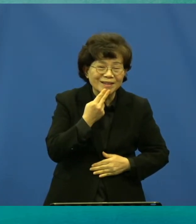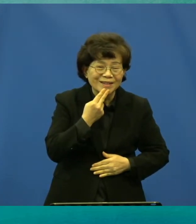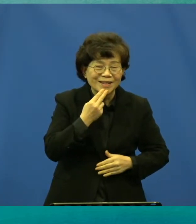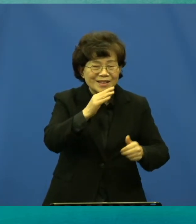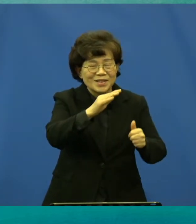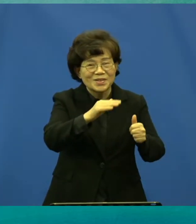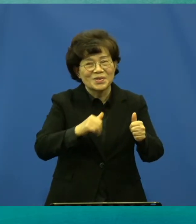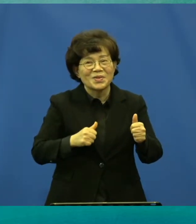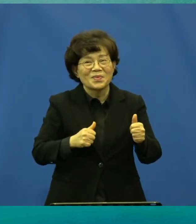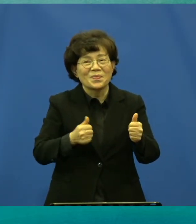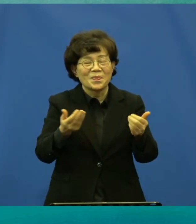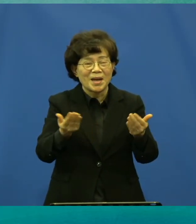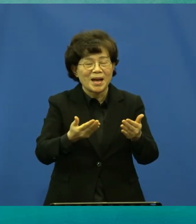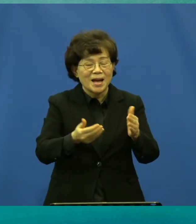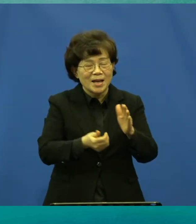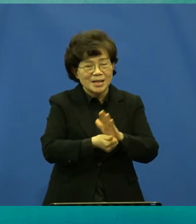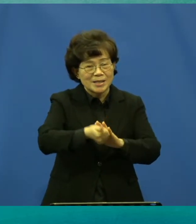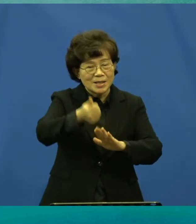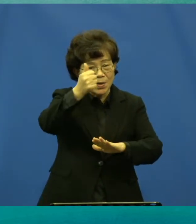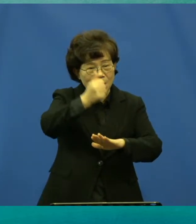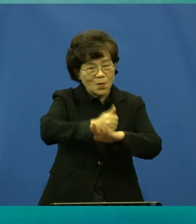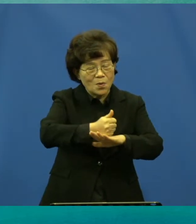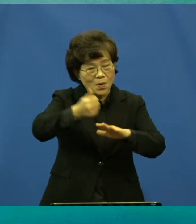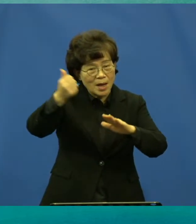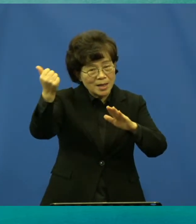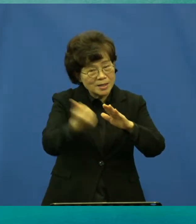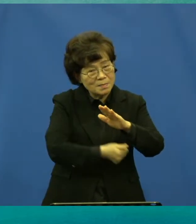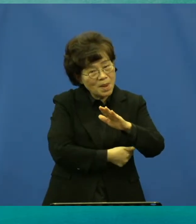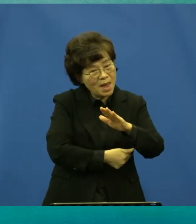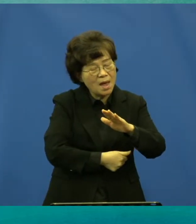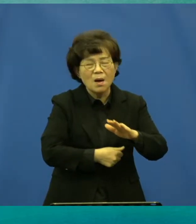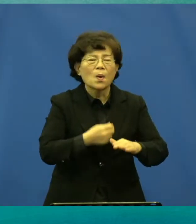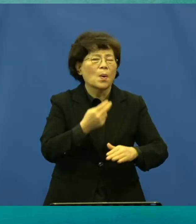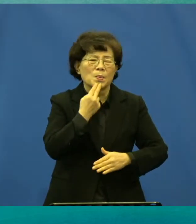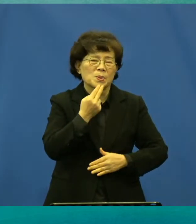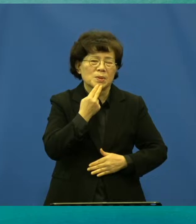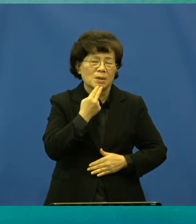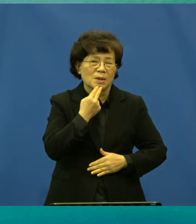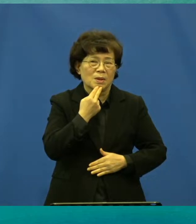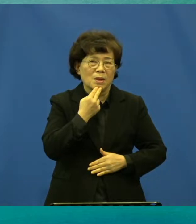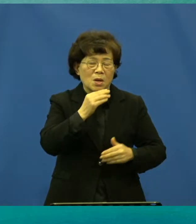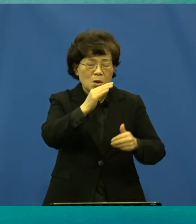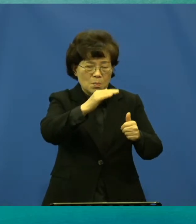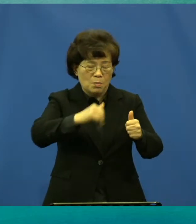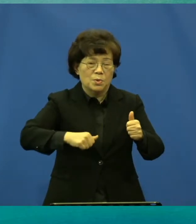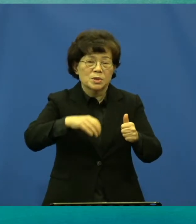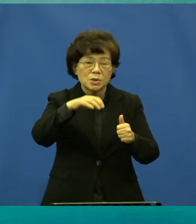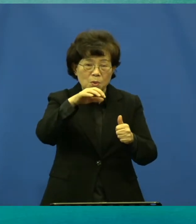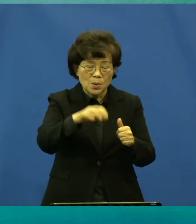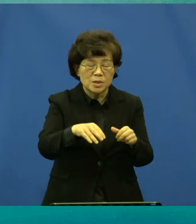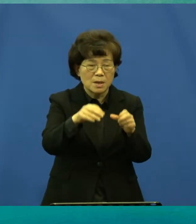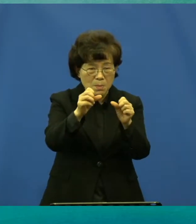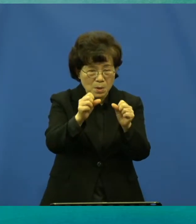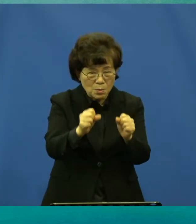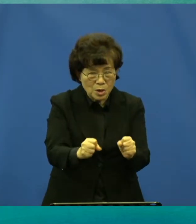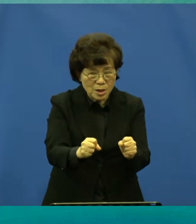소명은 성공과 실패라는 게 없습니다. 부르신 자리에 있는 것입니다.